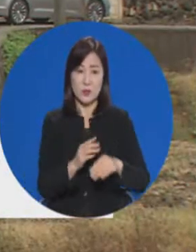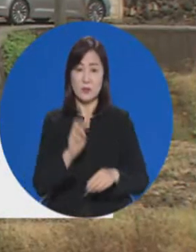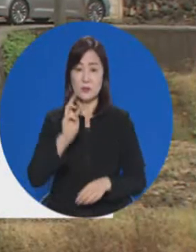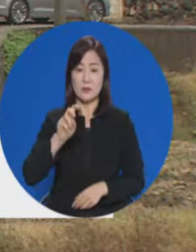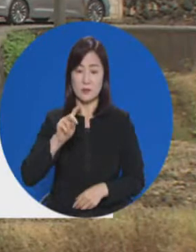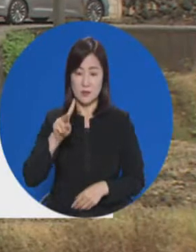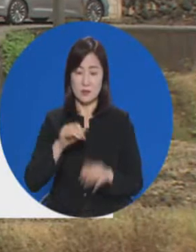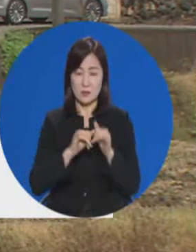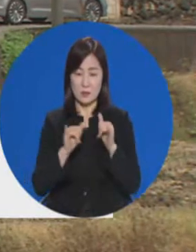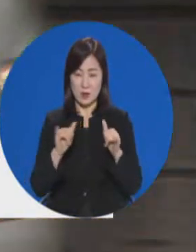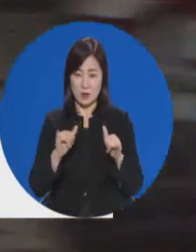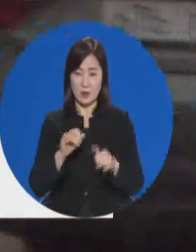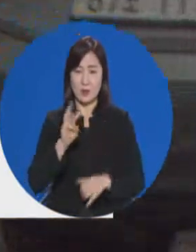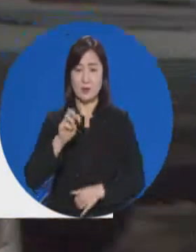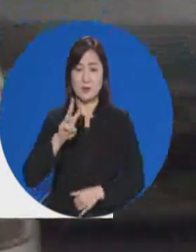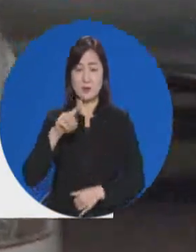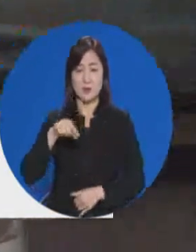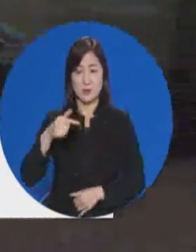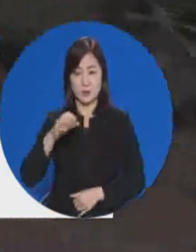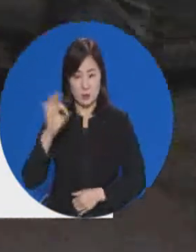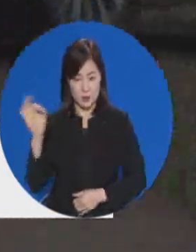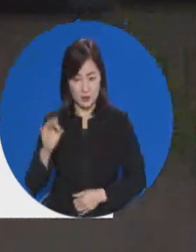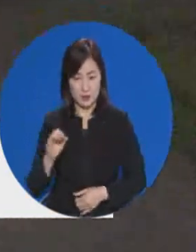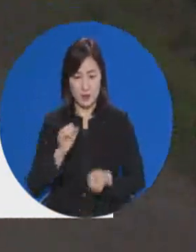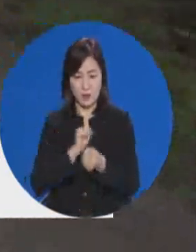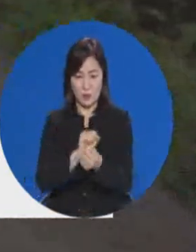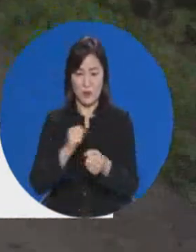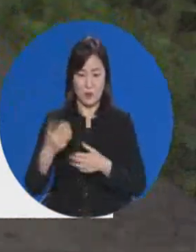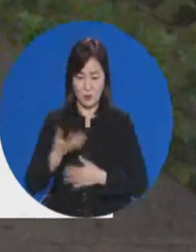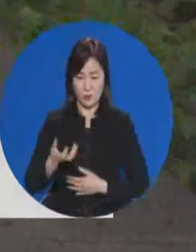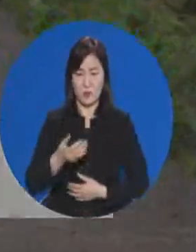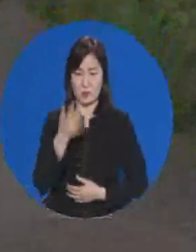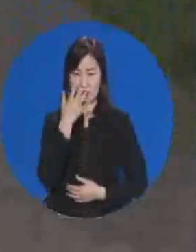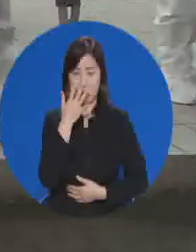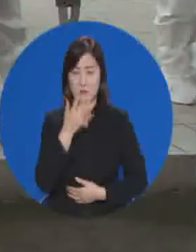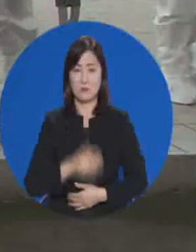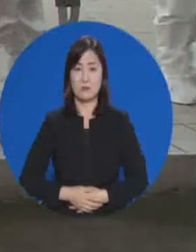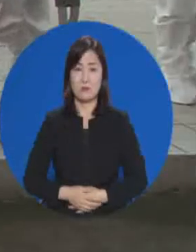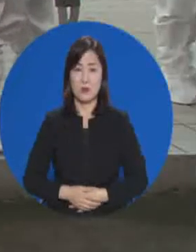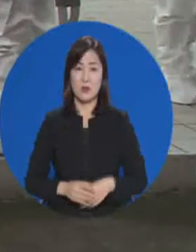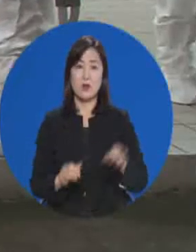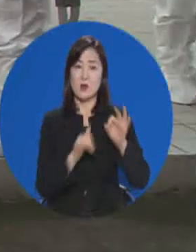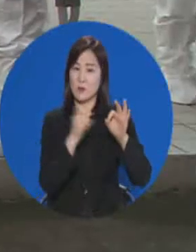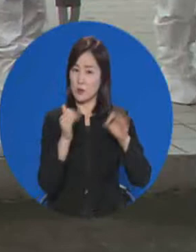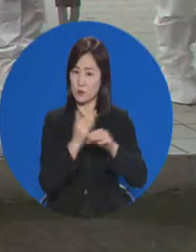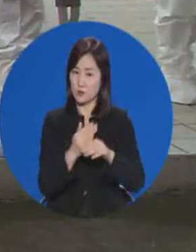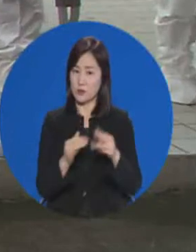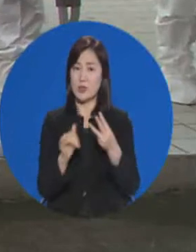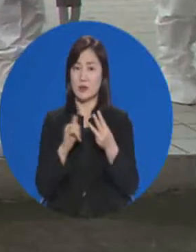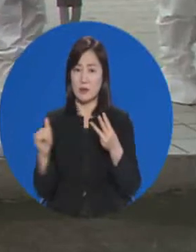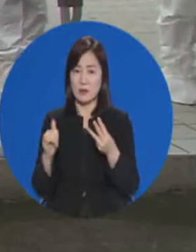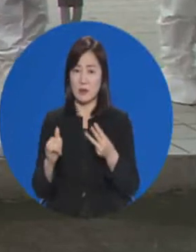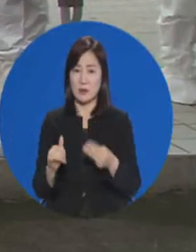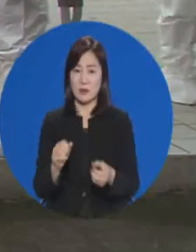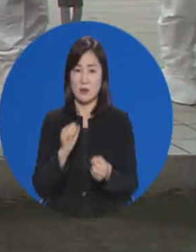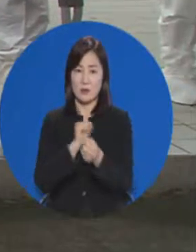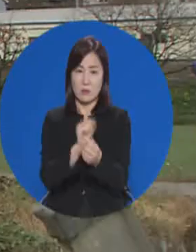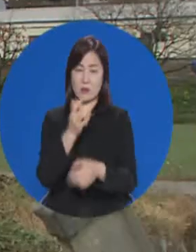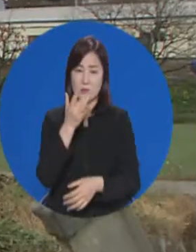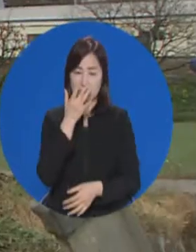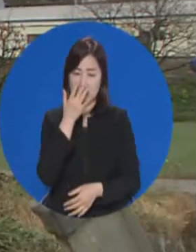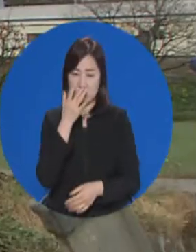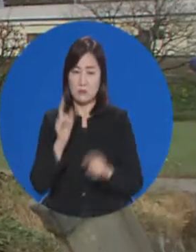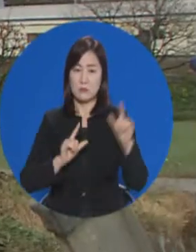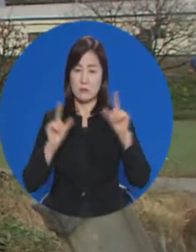32명, 33.6%는 무증상 감염자로 나타났습니다. 10명 중 3명꼴로 코로나19 무증상 확진자가 발생한